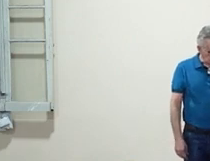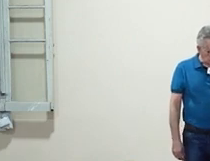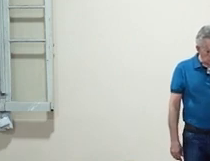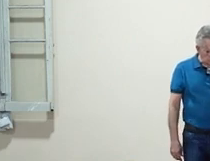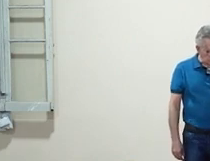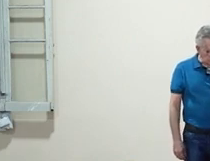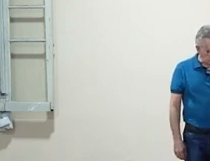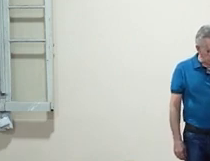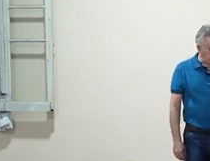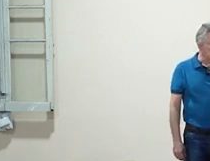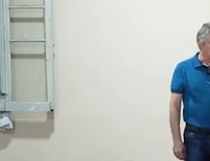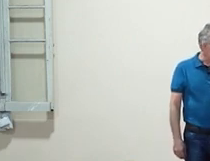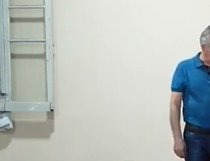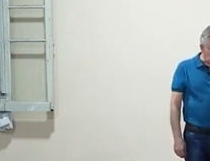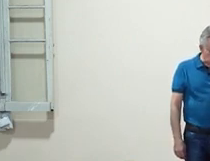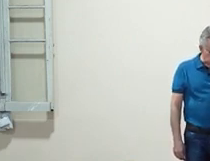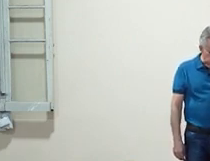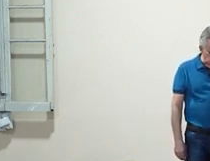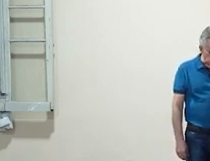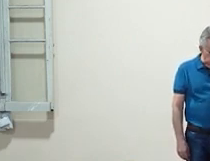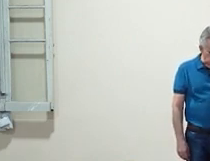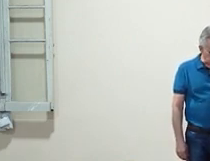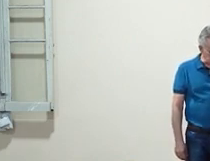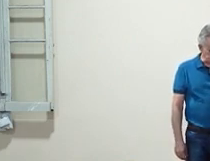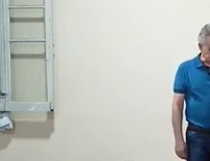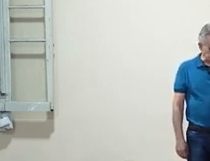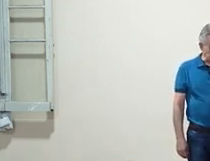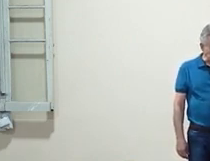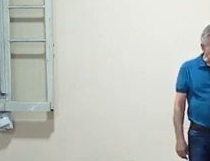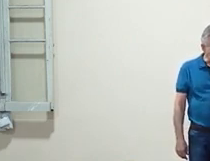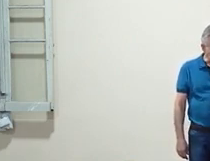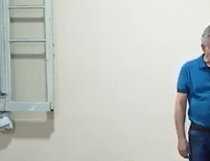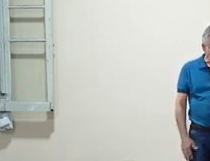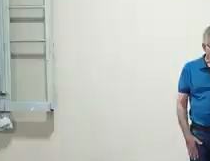E também temos, que será traduzida em Libras.